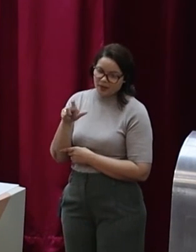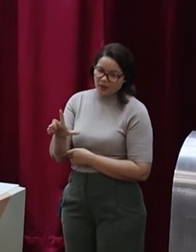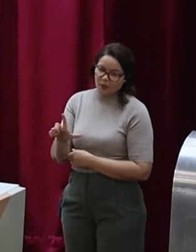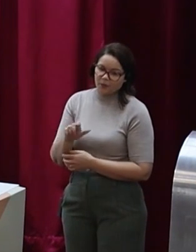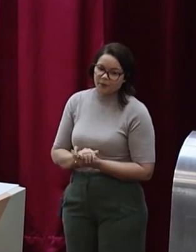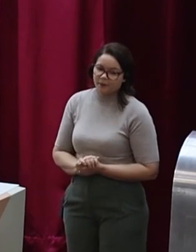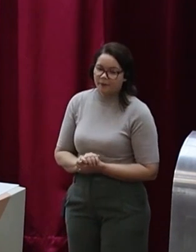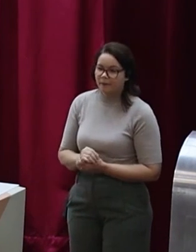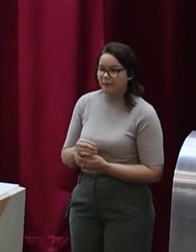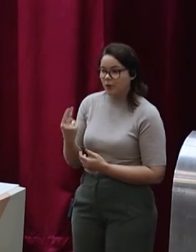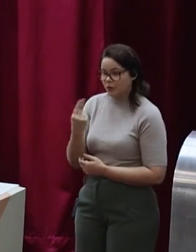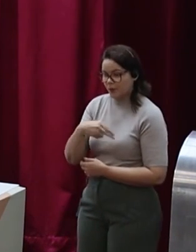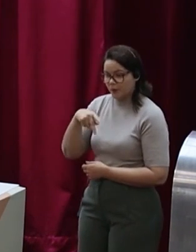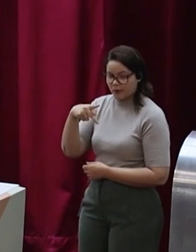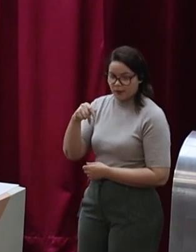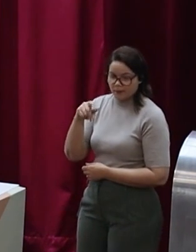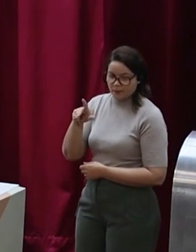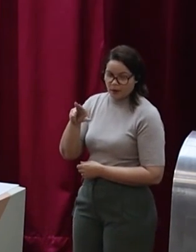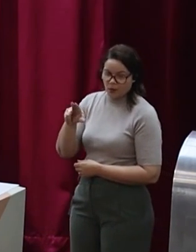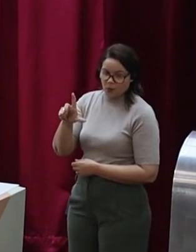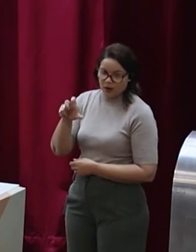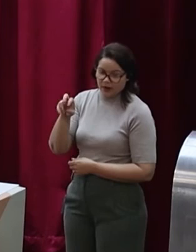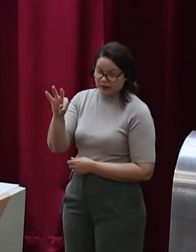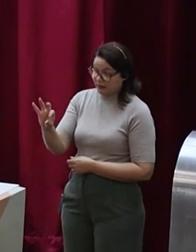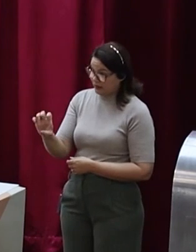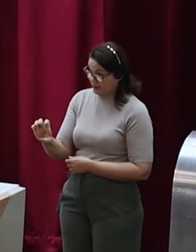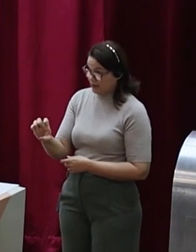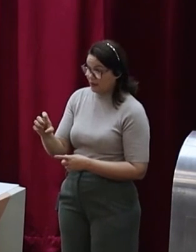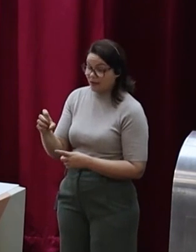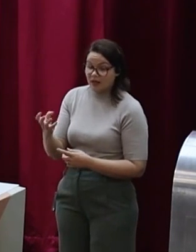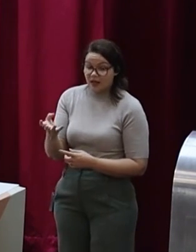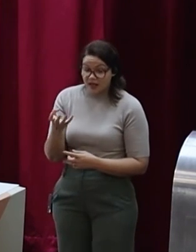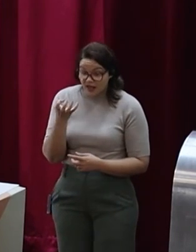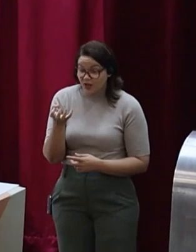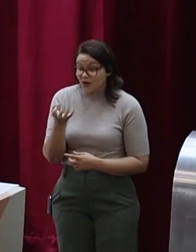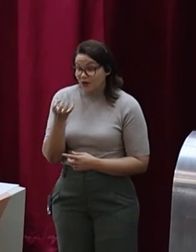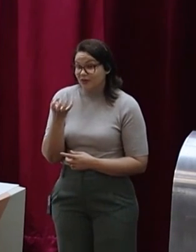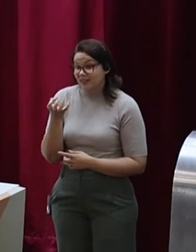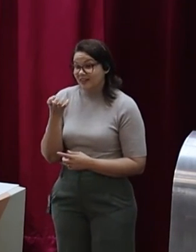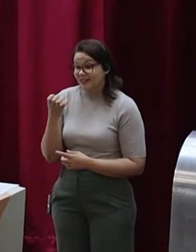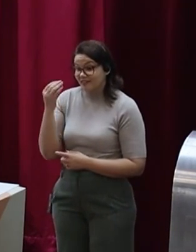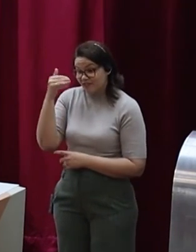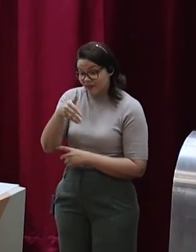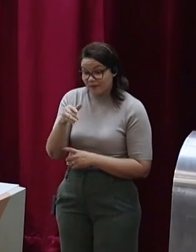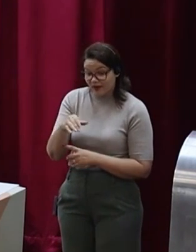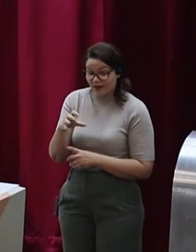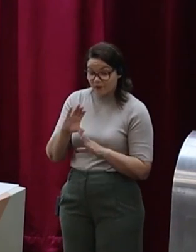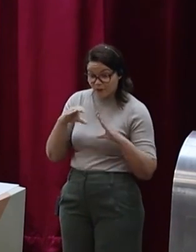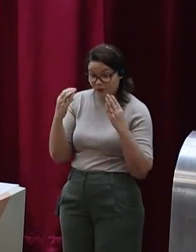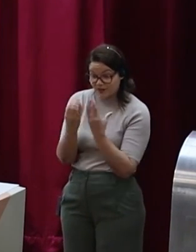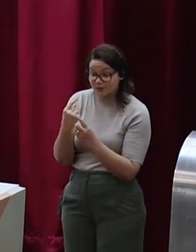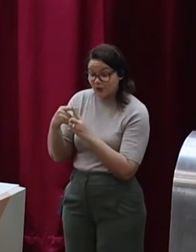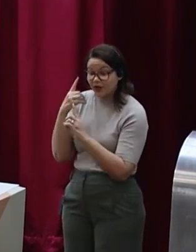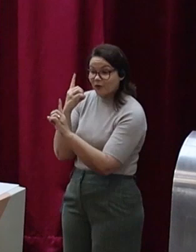Meu nome é Paulette e eu vim para esse congresso porque queria encontrar Miguel, que foi meu professor de espanhol na UTIC,